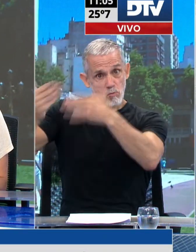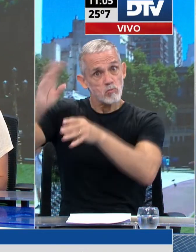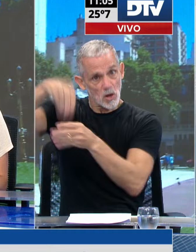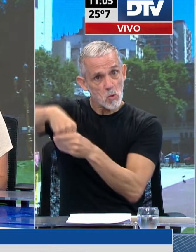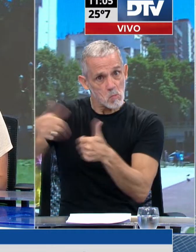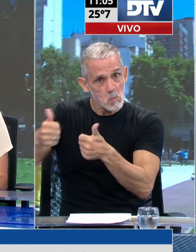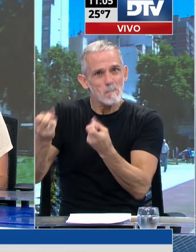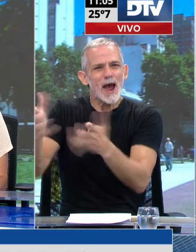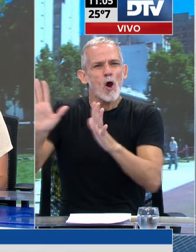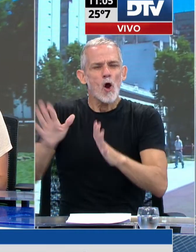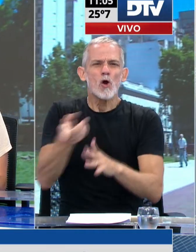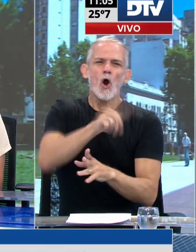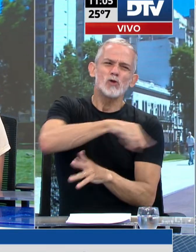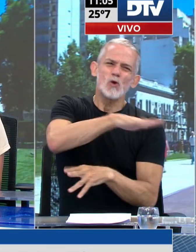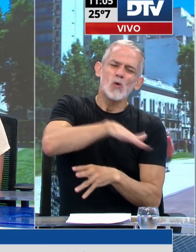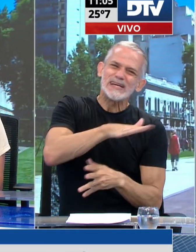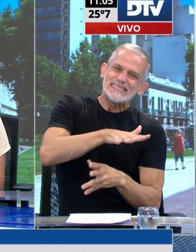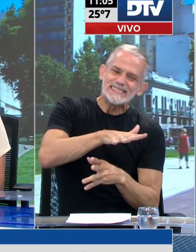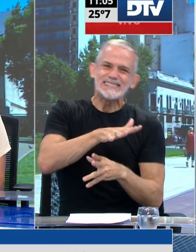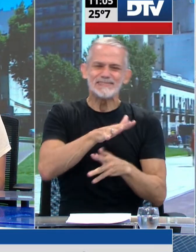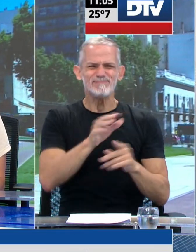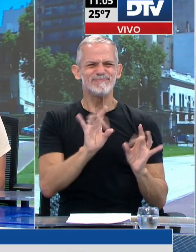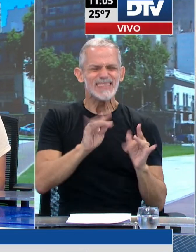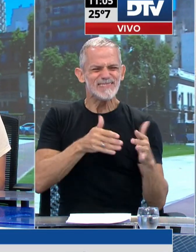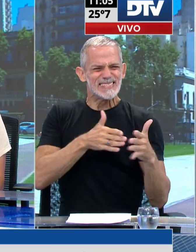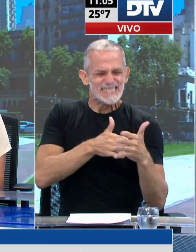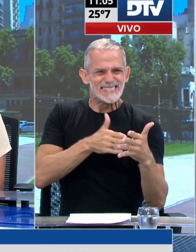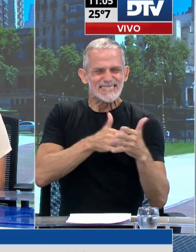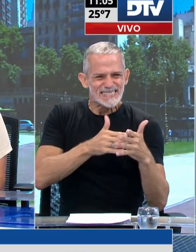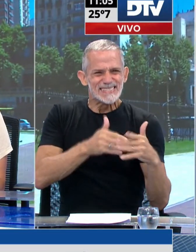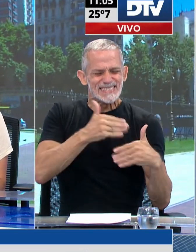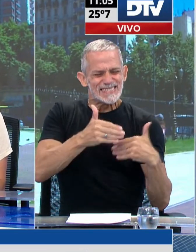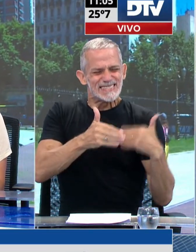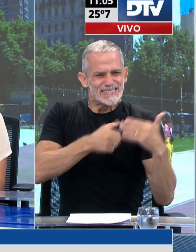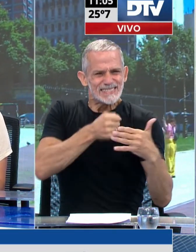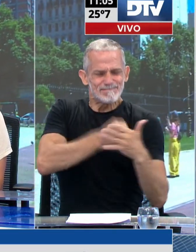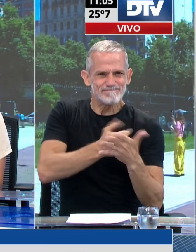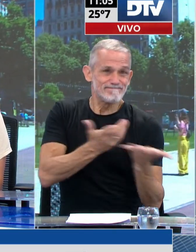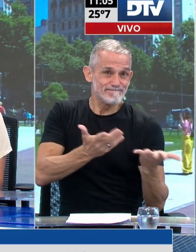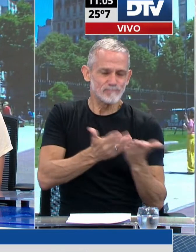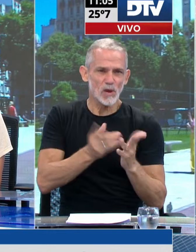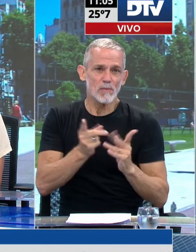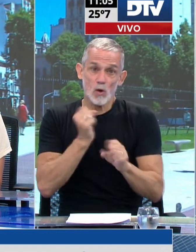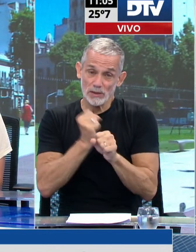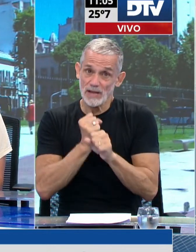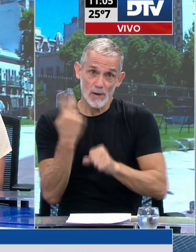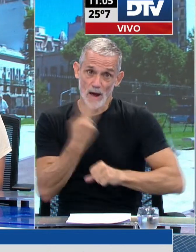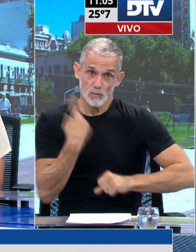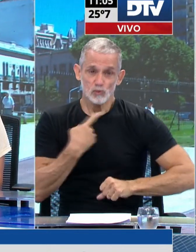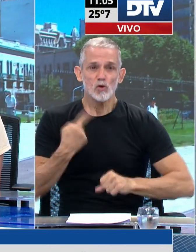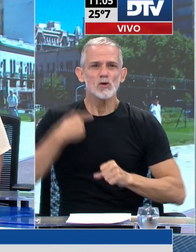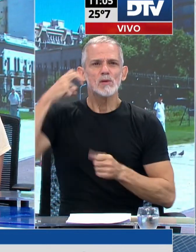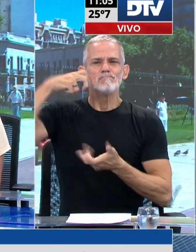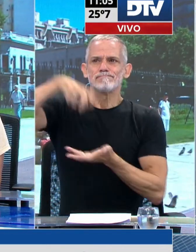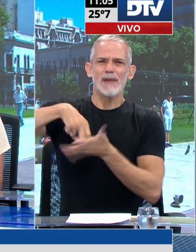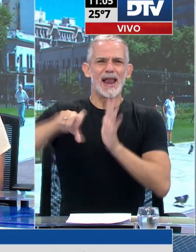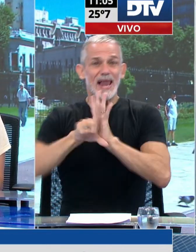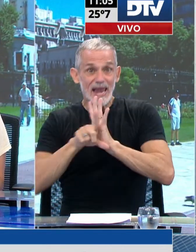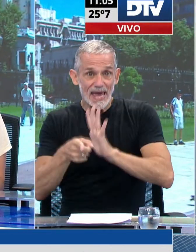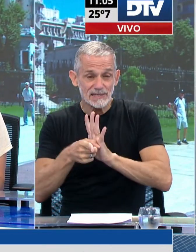logros, hay otros lugares donde cuesta un poco más. Siempre tratamos de trabajar tanto desde la